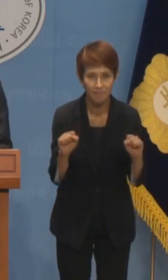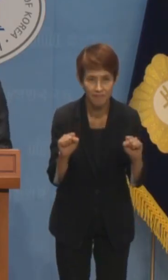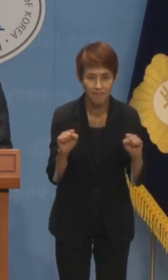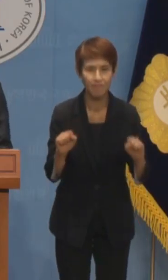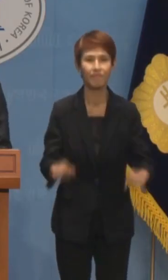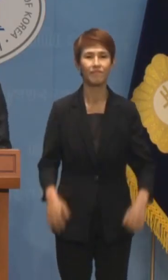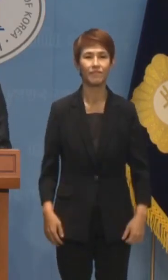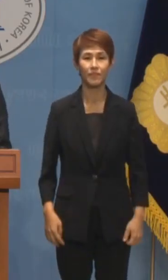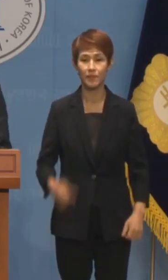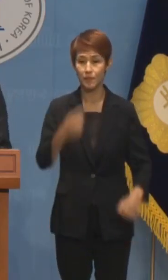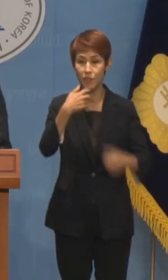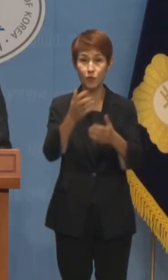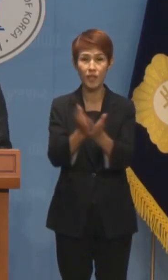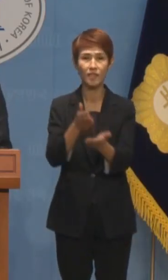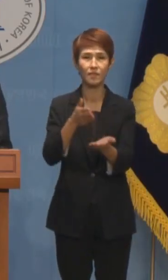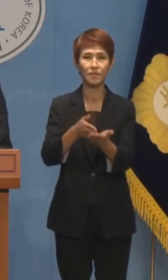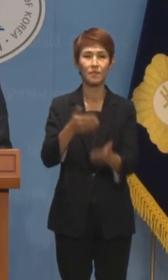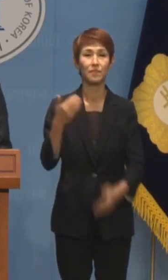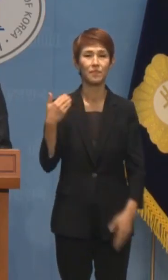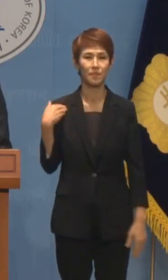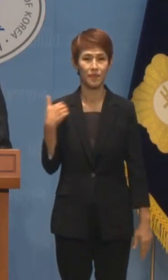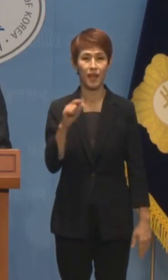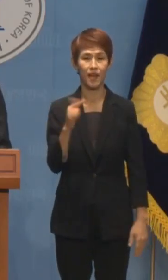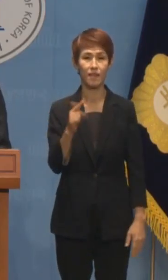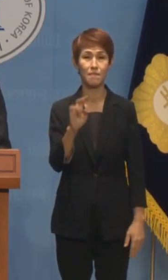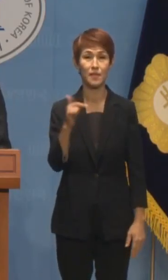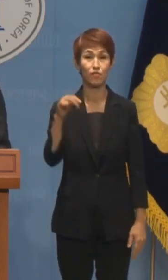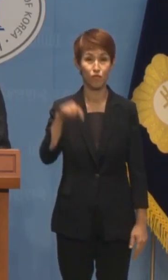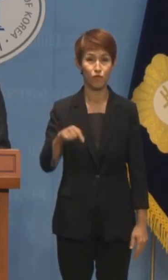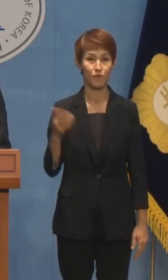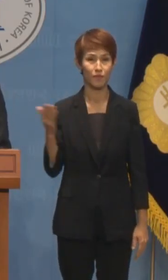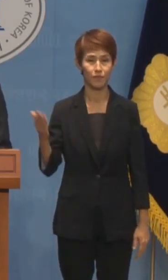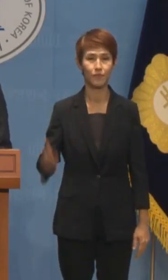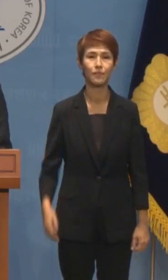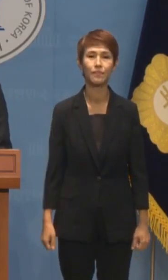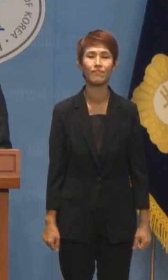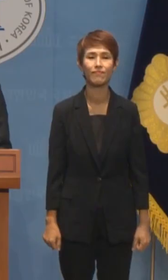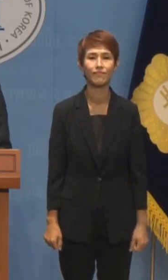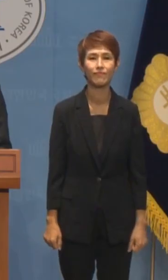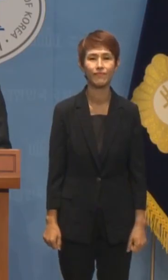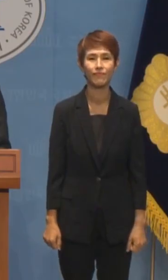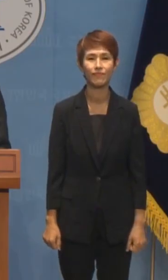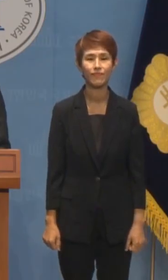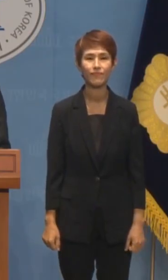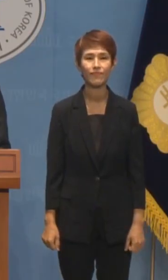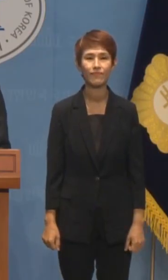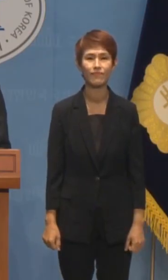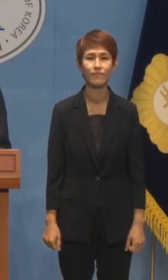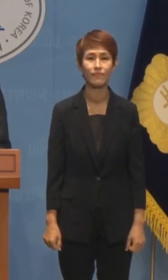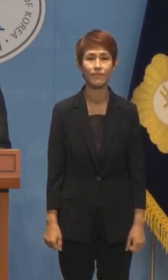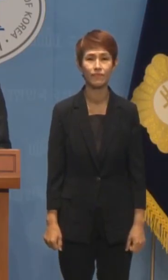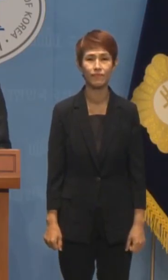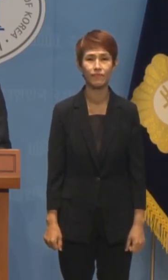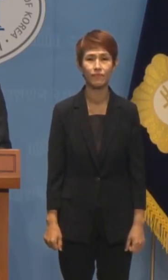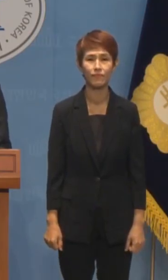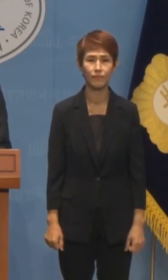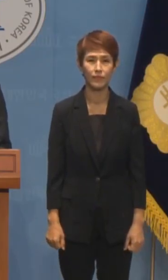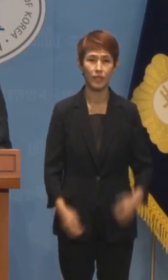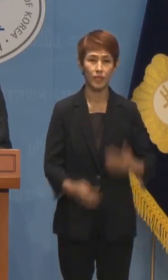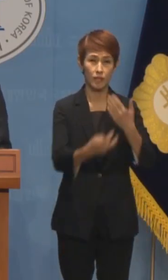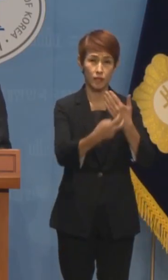안녕하십니까. 더불어민주당 대변인 한민수입니다. 논평을 발표하겠습니다.